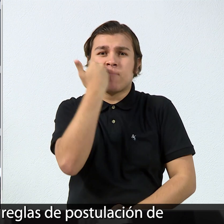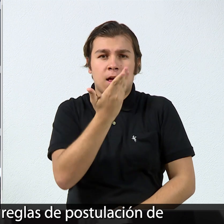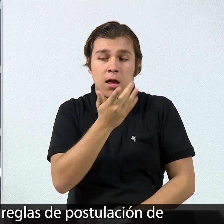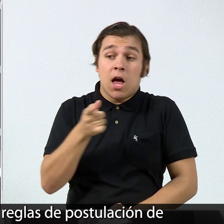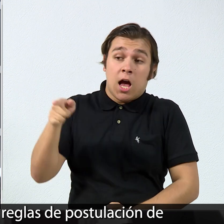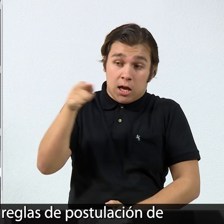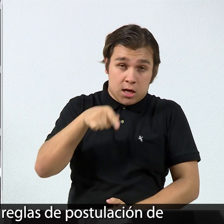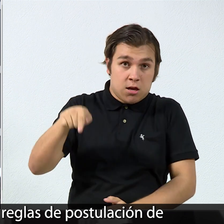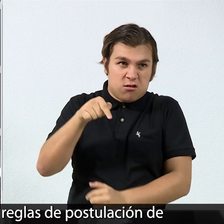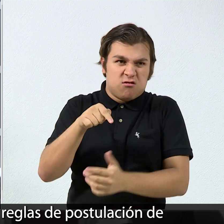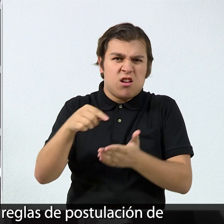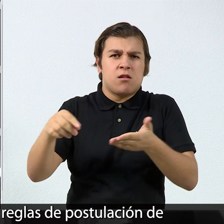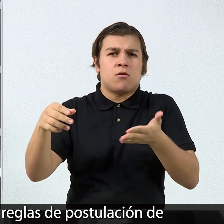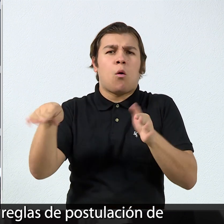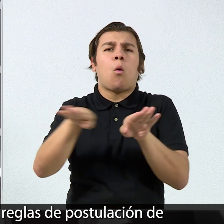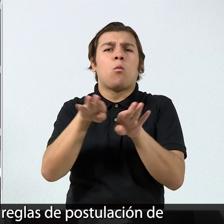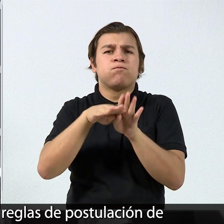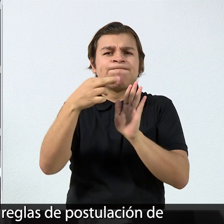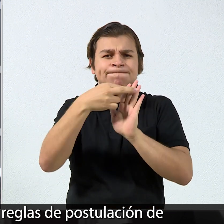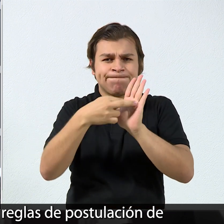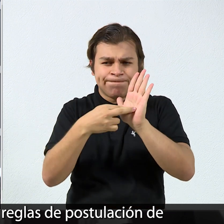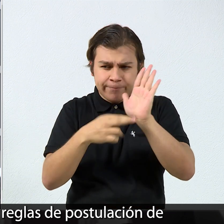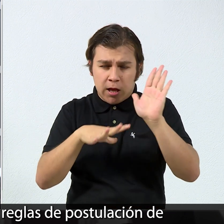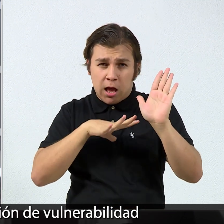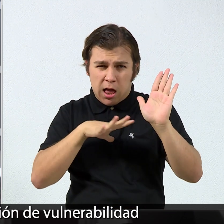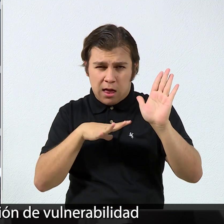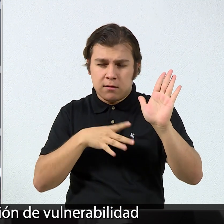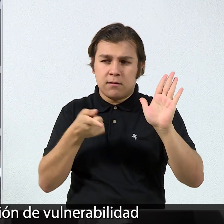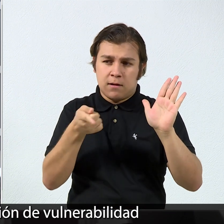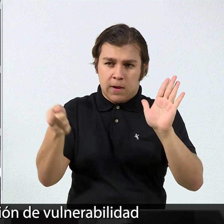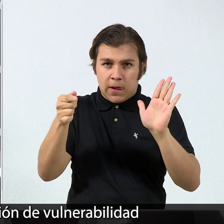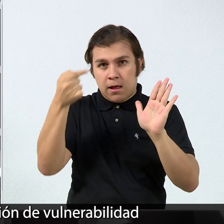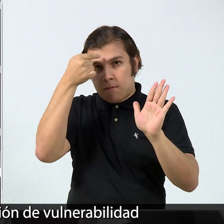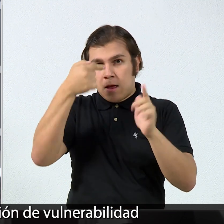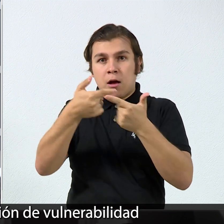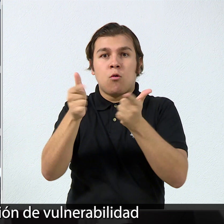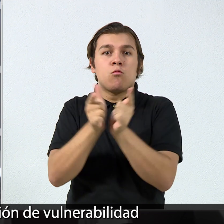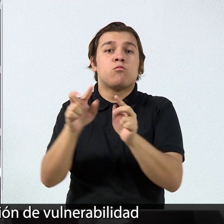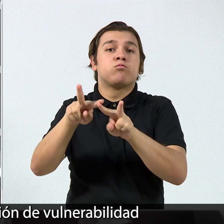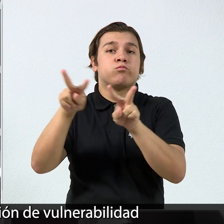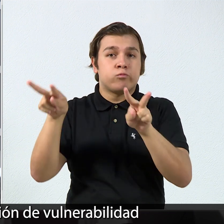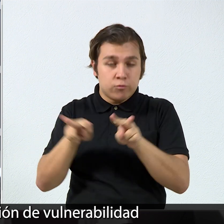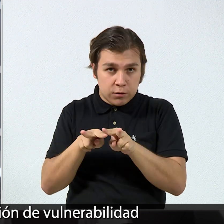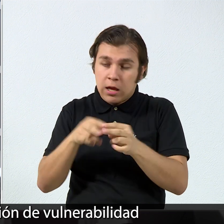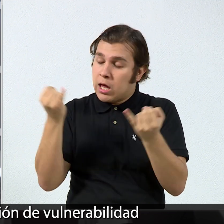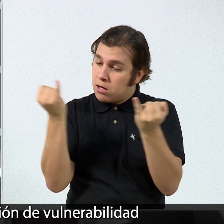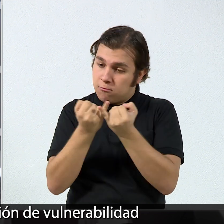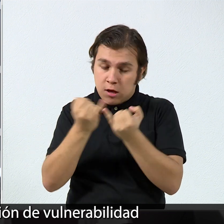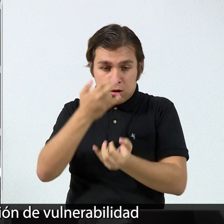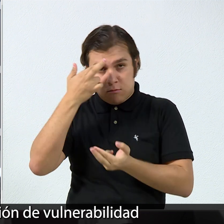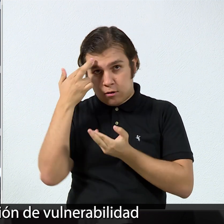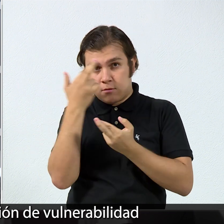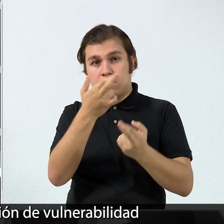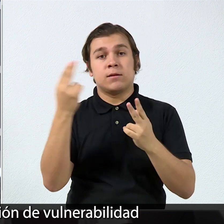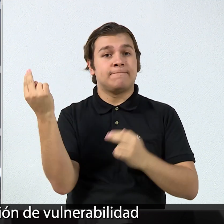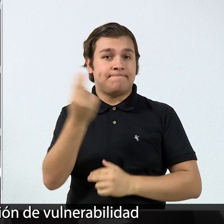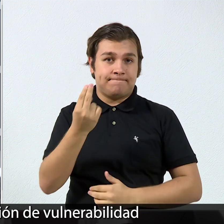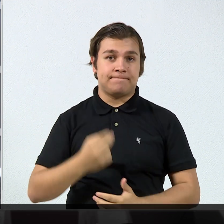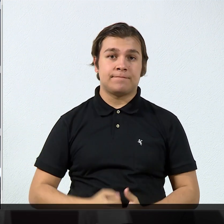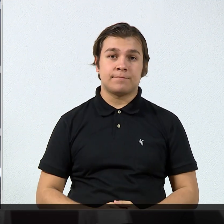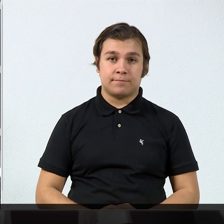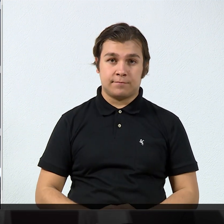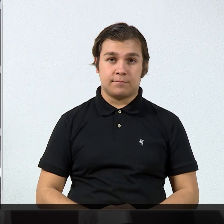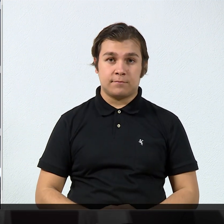deberán cumplir con las reglas de postulación de personas pertenecientes a un grupo en situación de vulnerabilidad que al efecto le